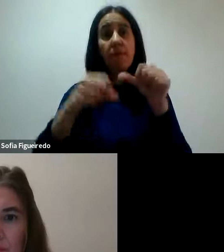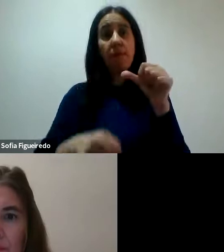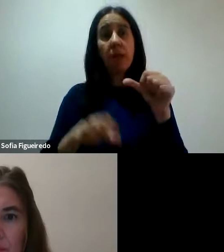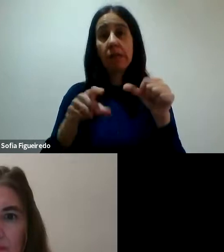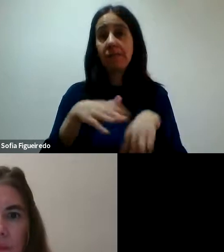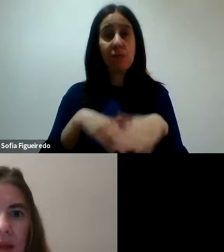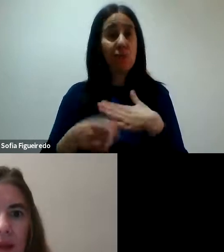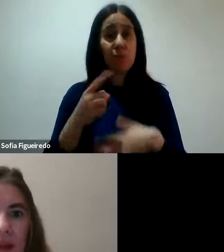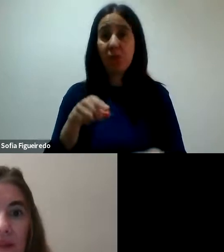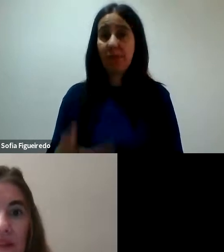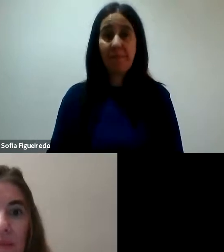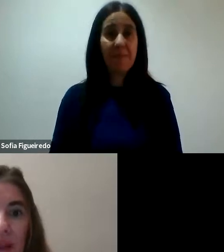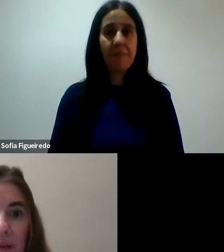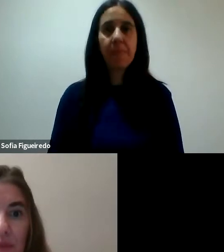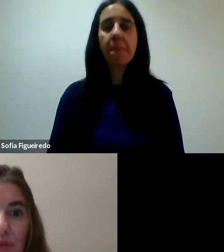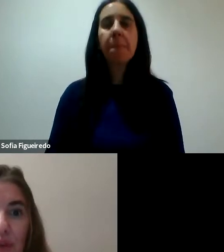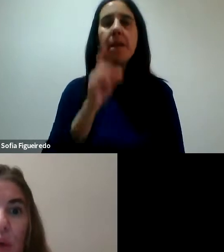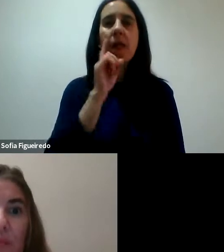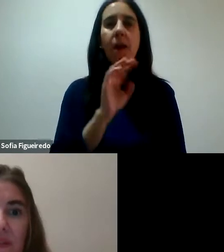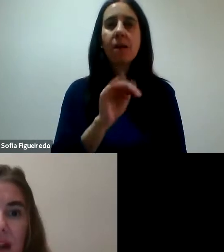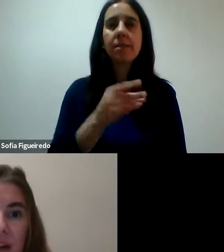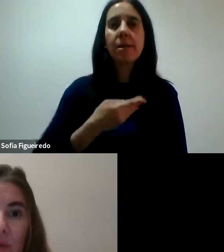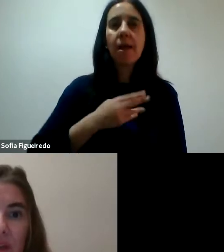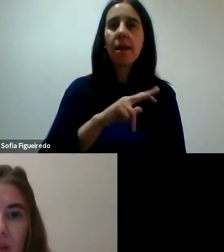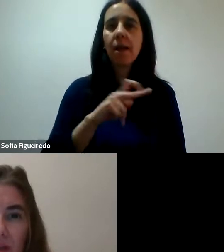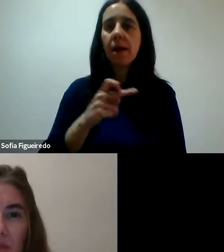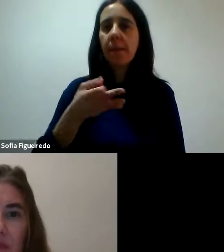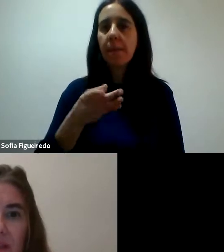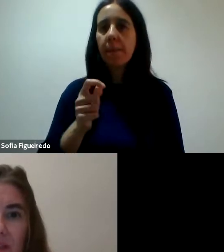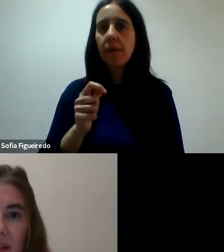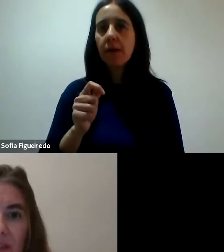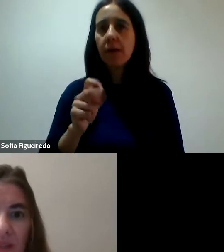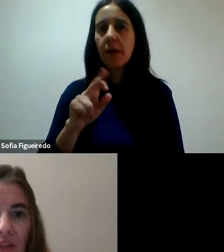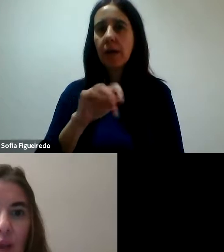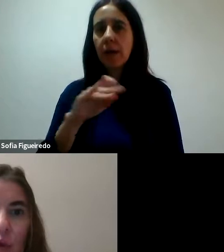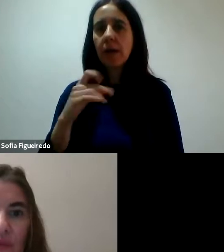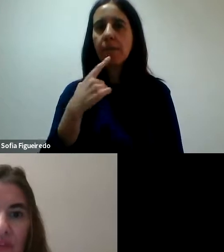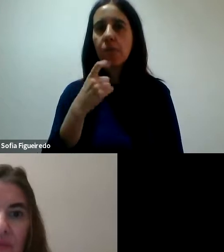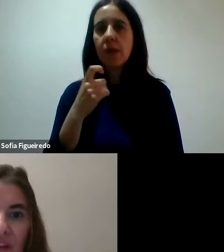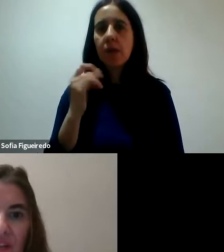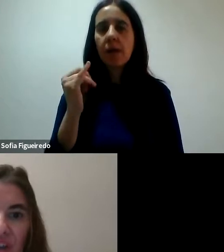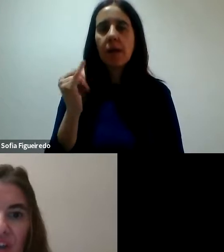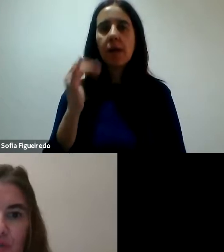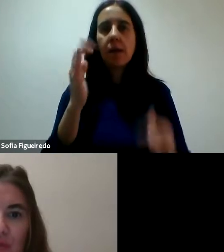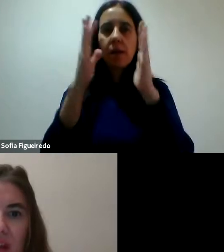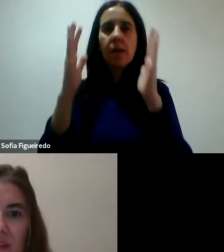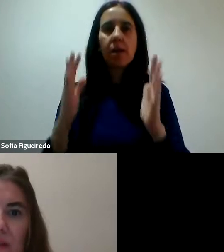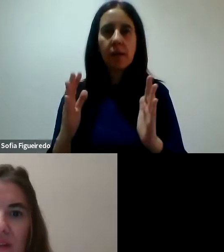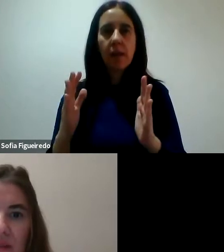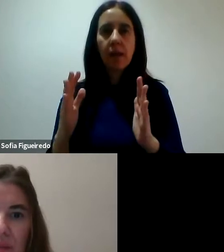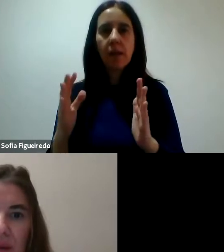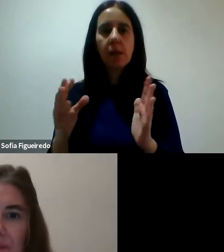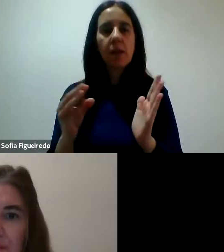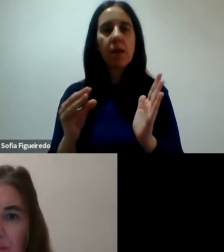fazer aqui. A Sandra Pereira pergunta como integrar a comunicação de uma entidade tendo em conta as diversas redes sociais